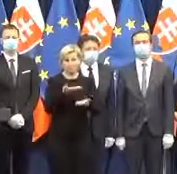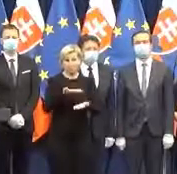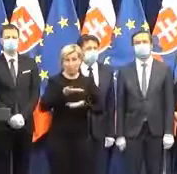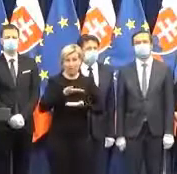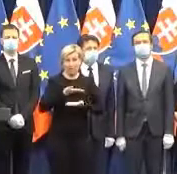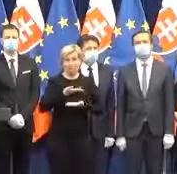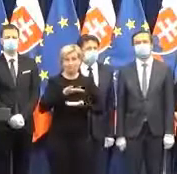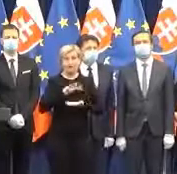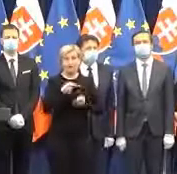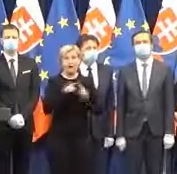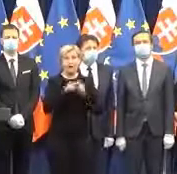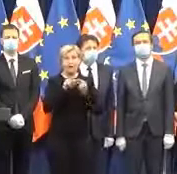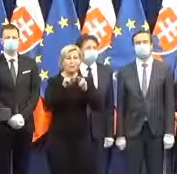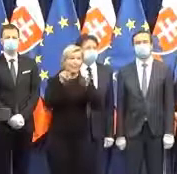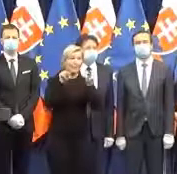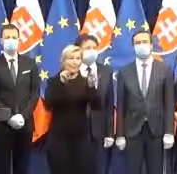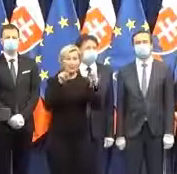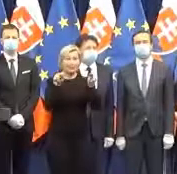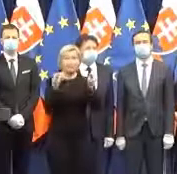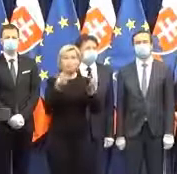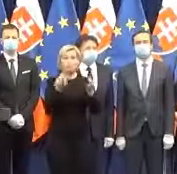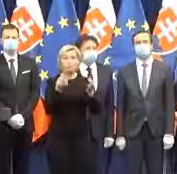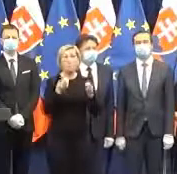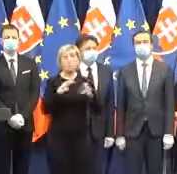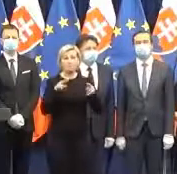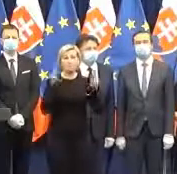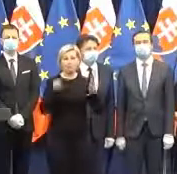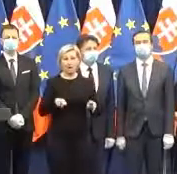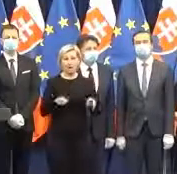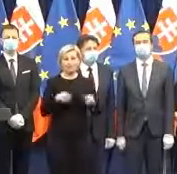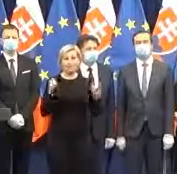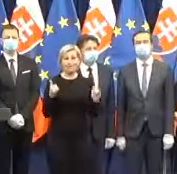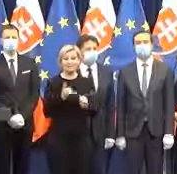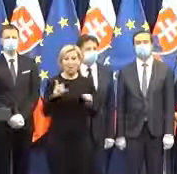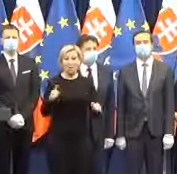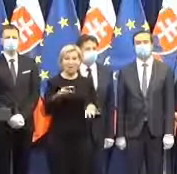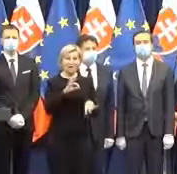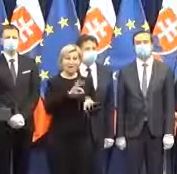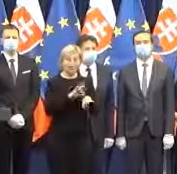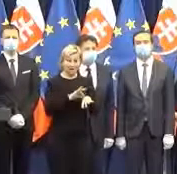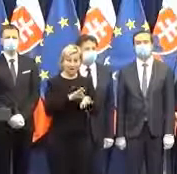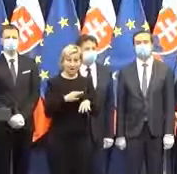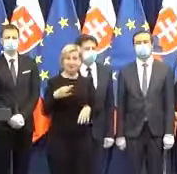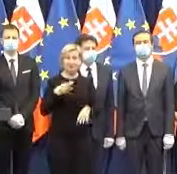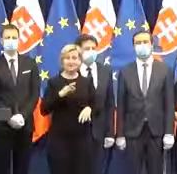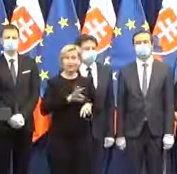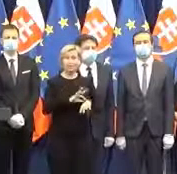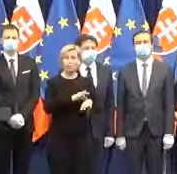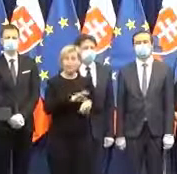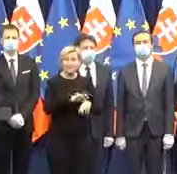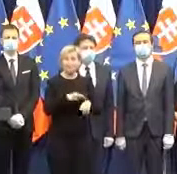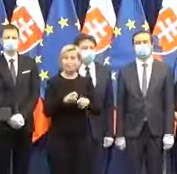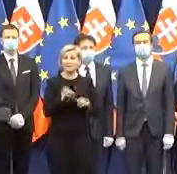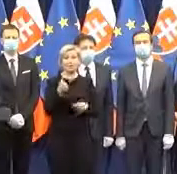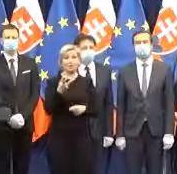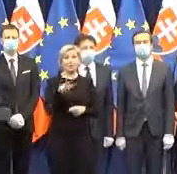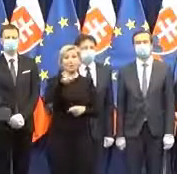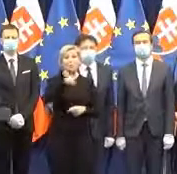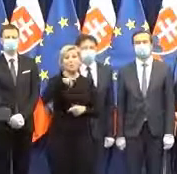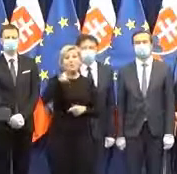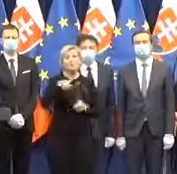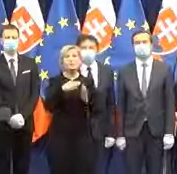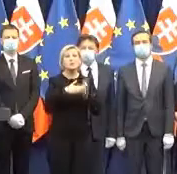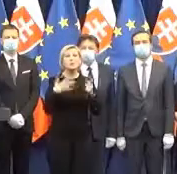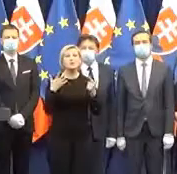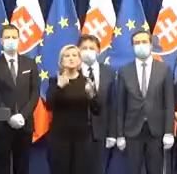pravda. Lekári a zdravotné sestry mesiace, už od 28. januára, kedy bola